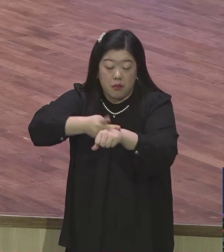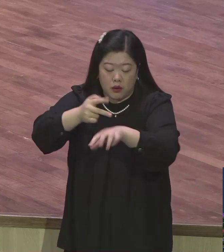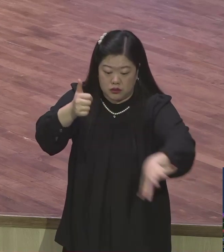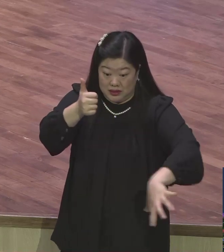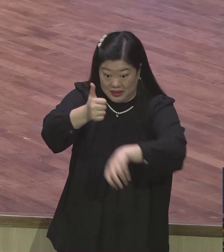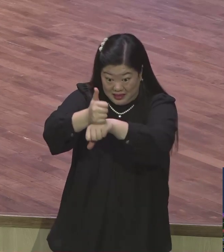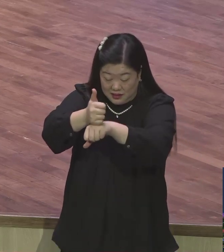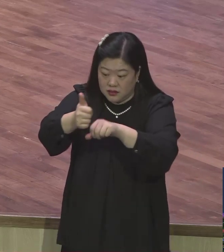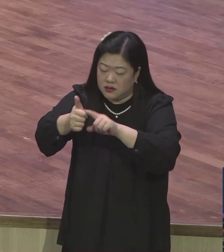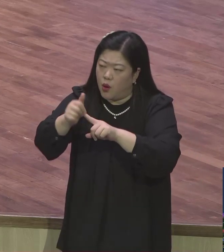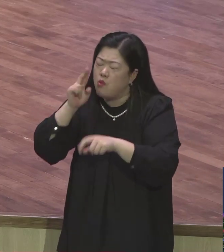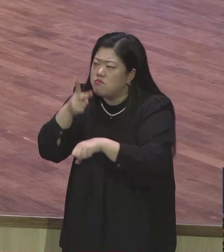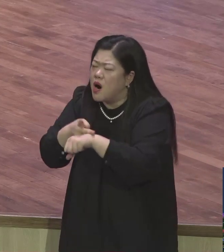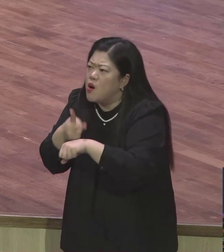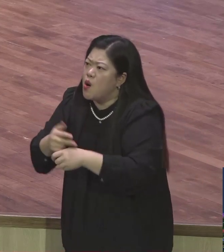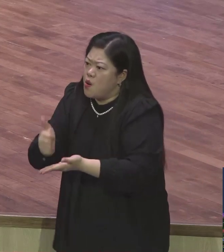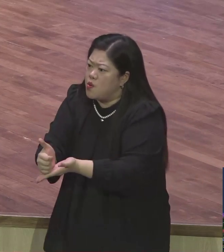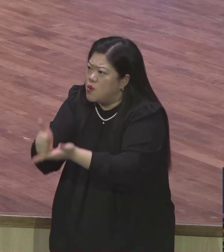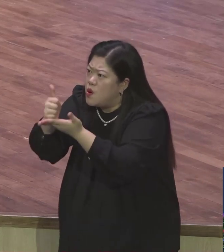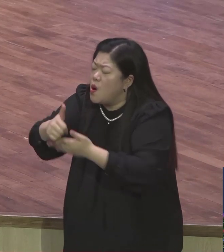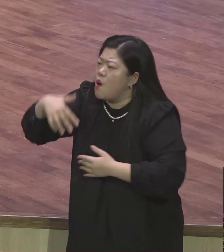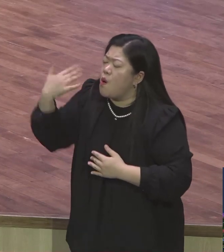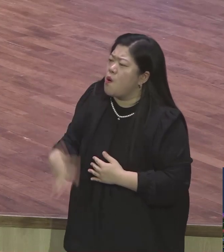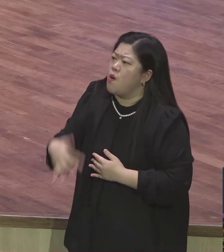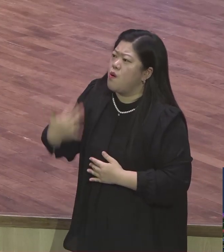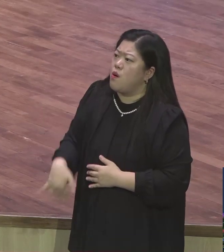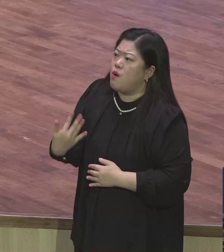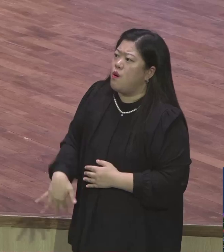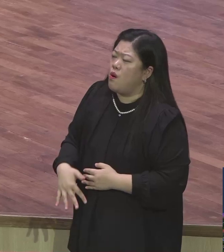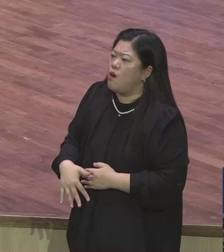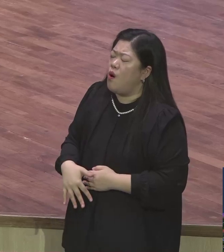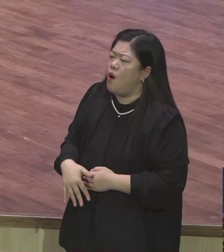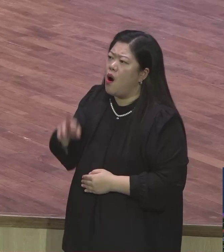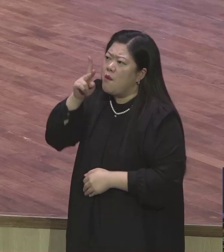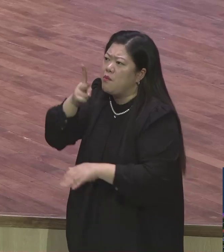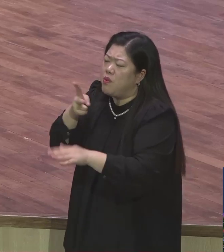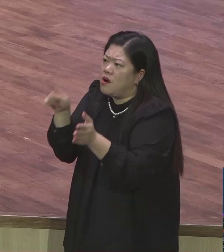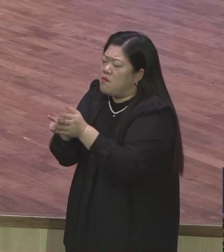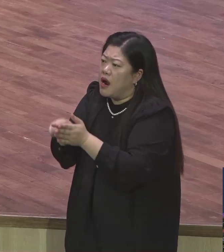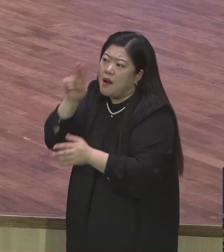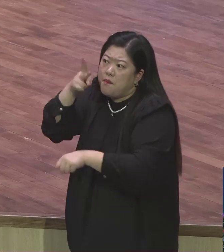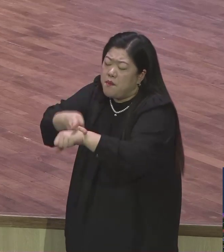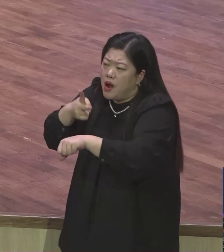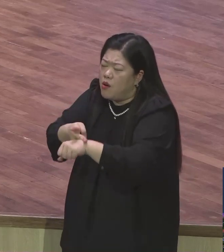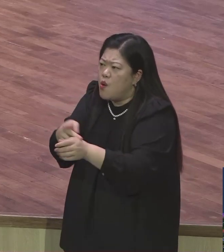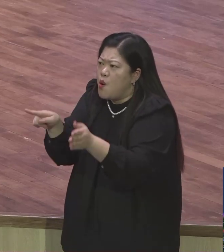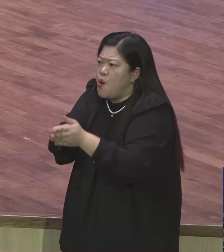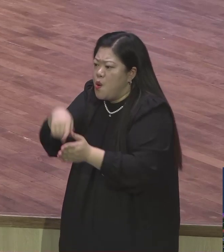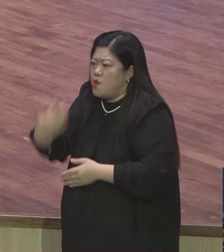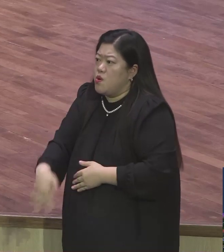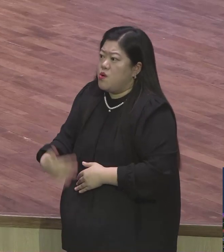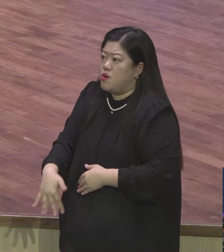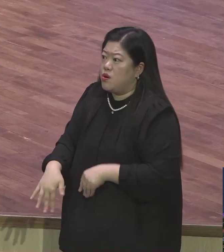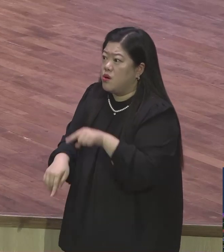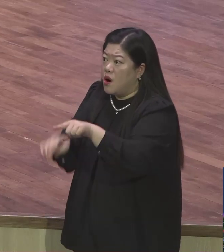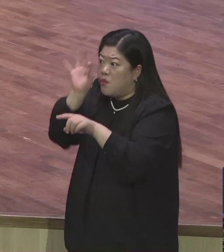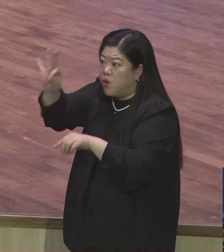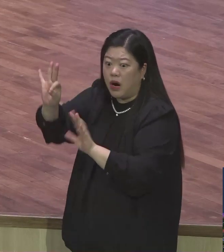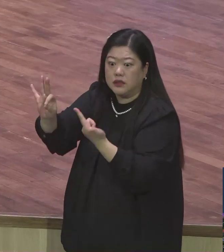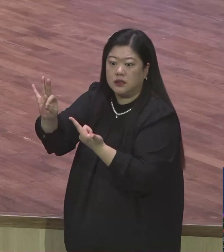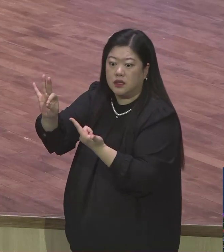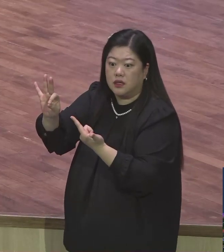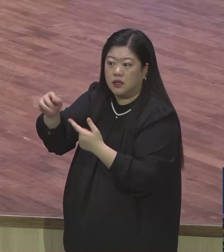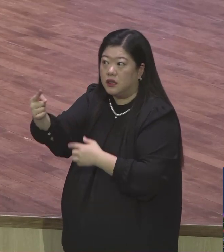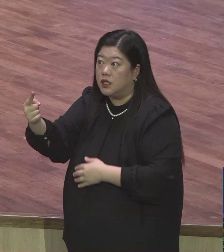아니에요. 바울을 사용하시는 하나님의 뜻과 계획을 바라본 것입니다. 바울 한 사람,